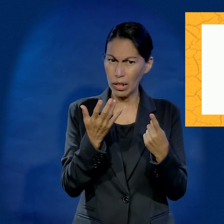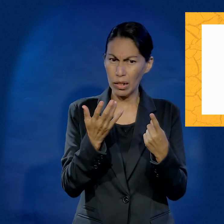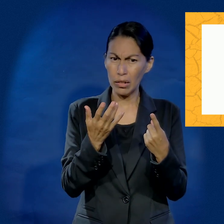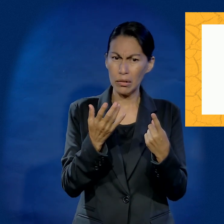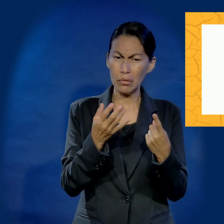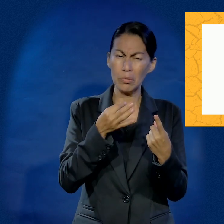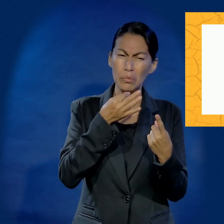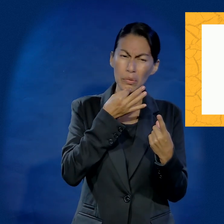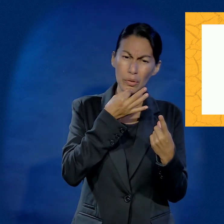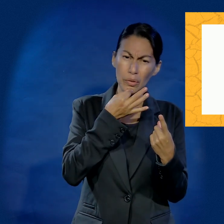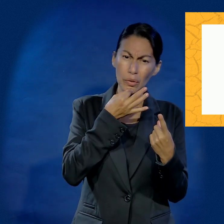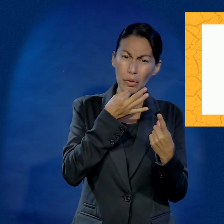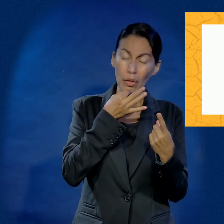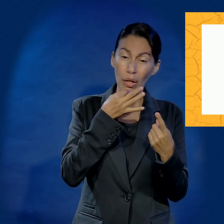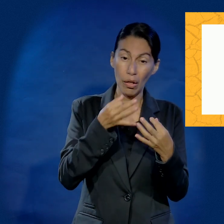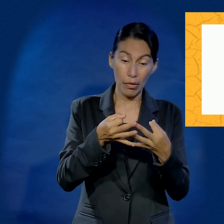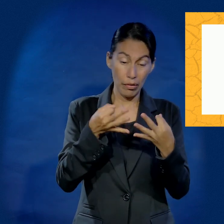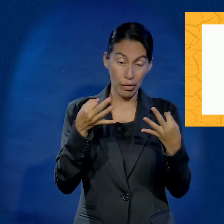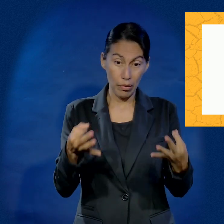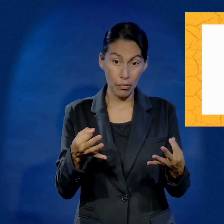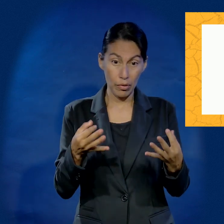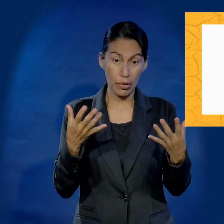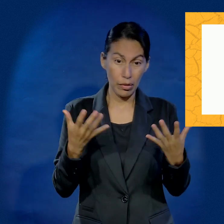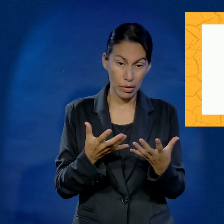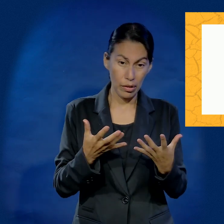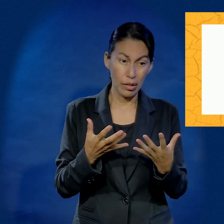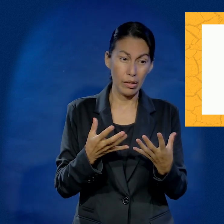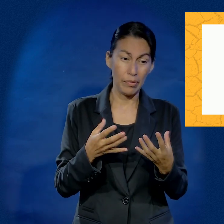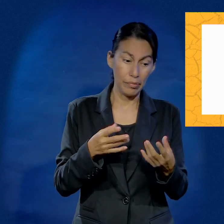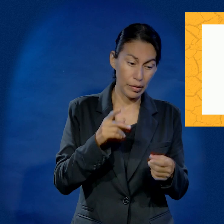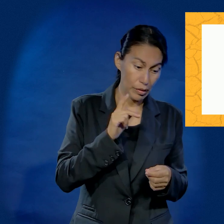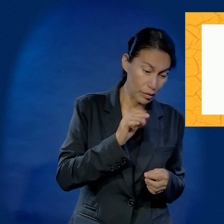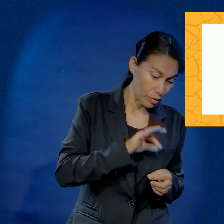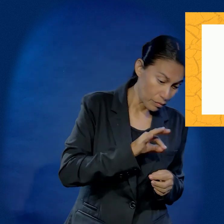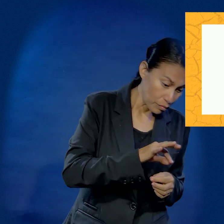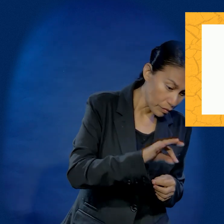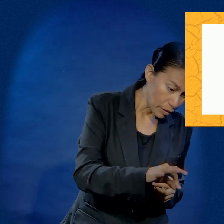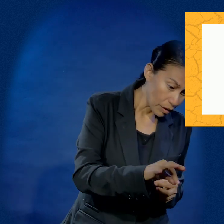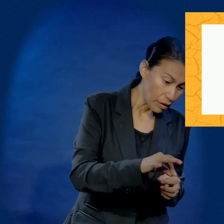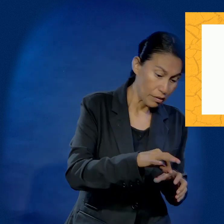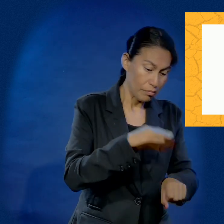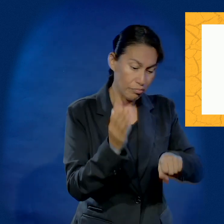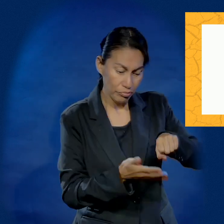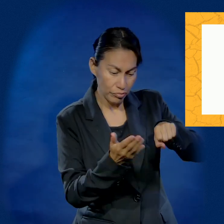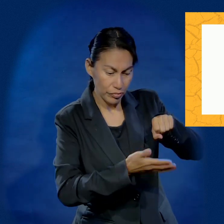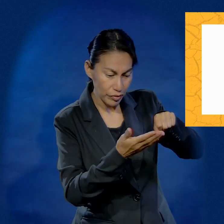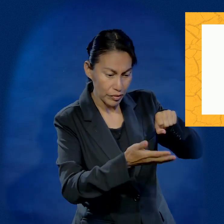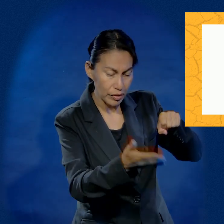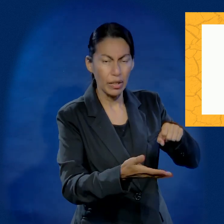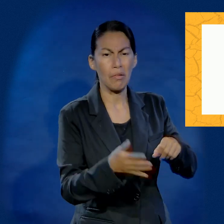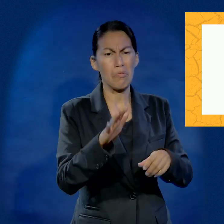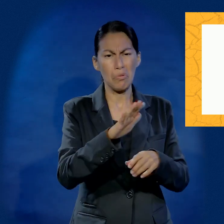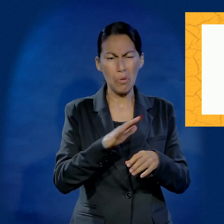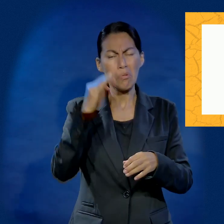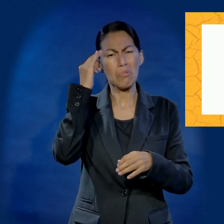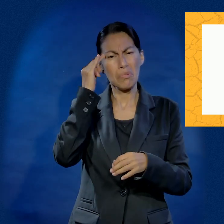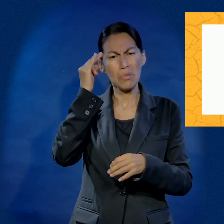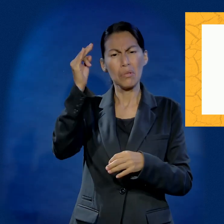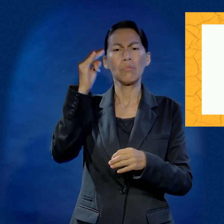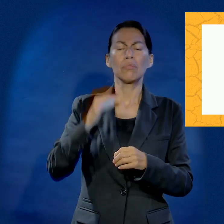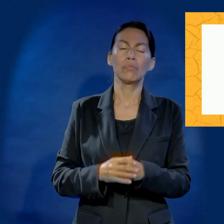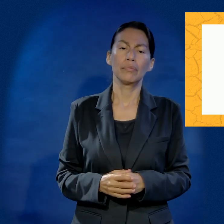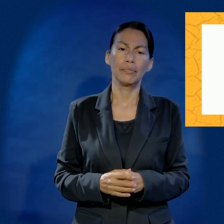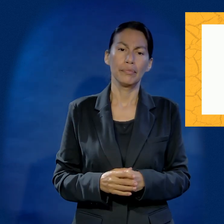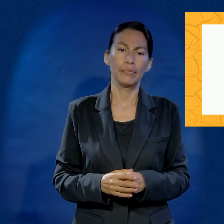Tiempo de nacer, tiempo de morir, tiempo de plantar, tiempo de arrancar lo plantado. Todo tiene su tiempo. Entonces,